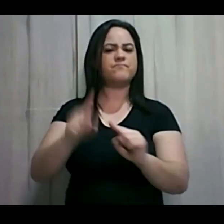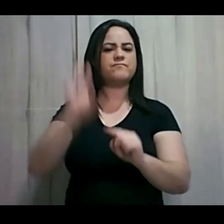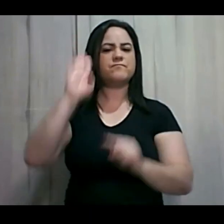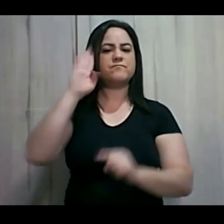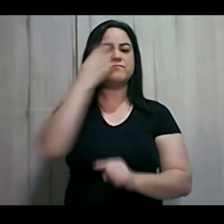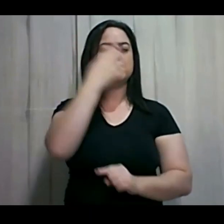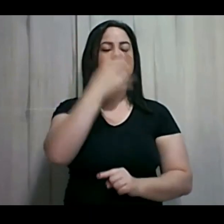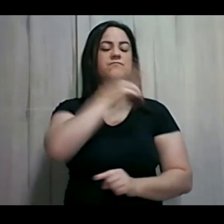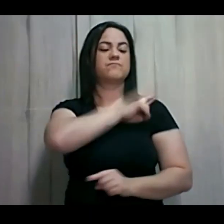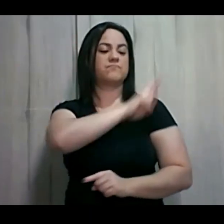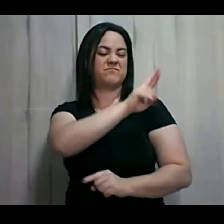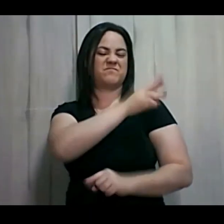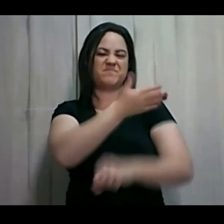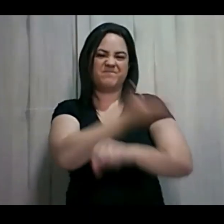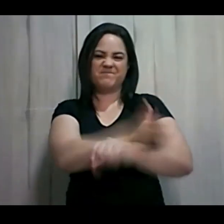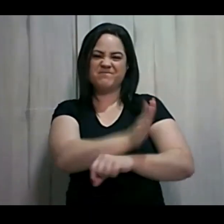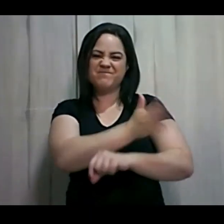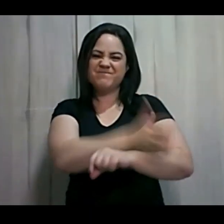religiosidade.